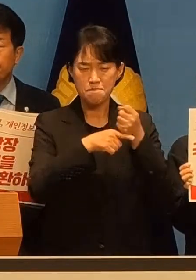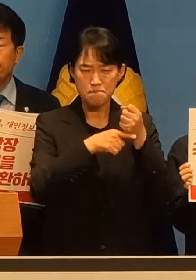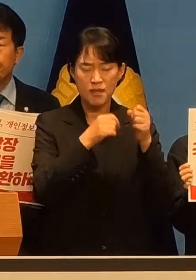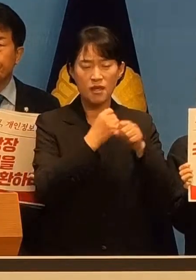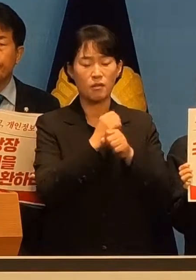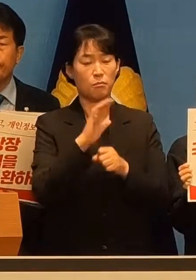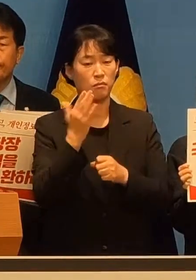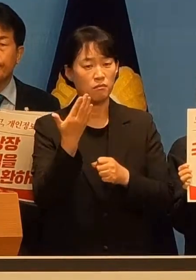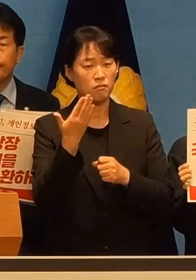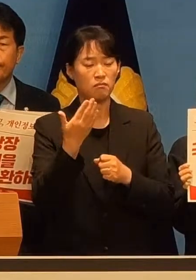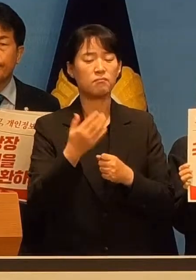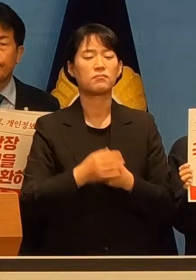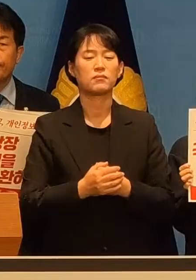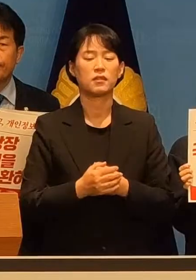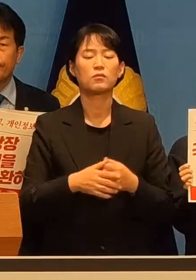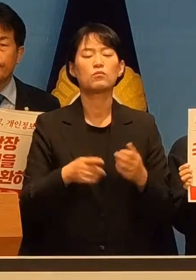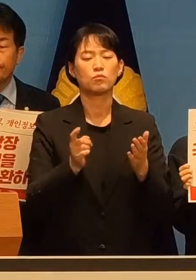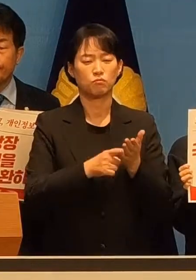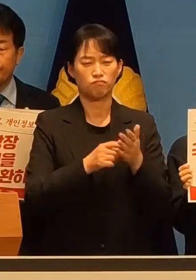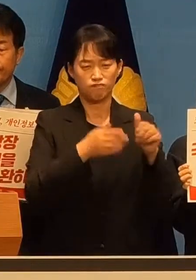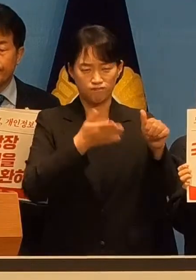된다라는 촉구를